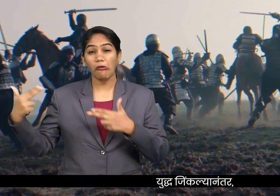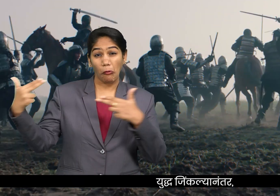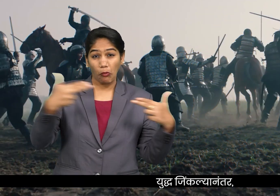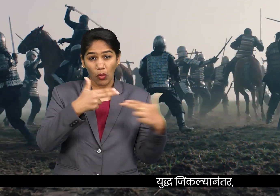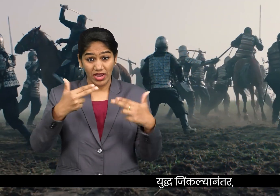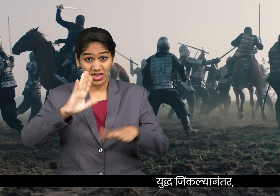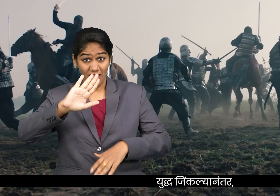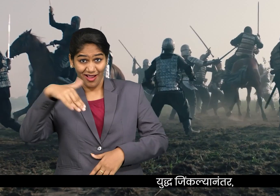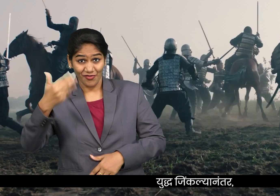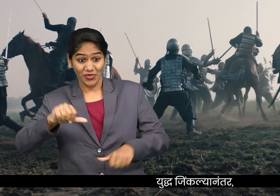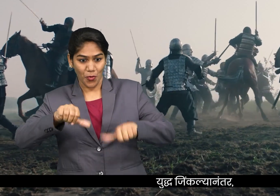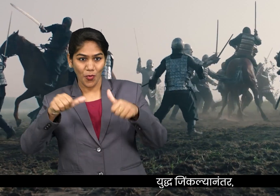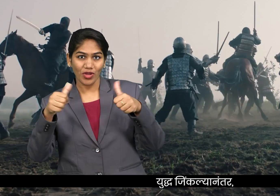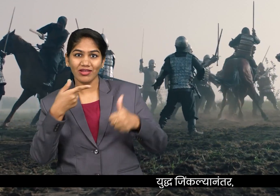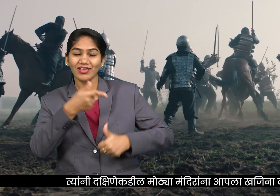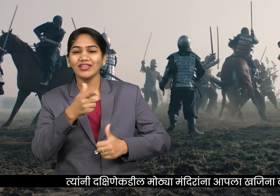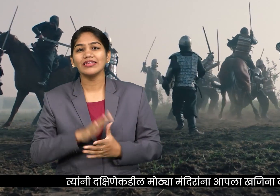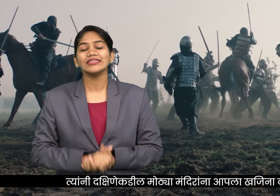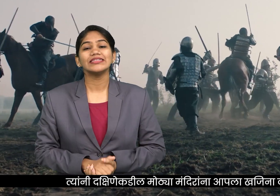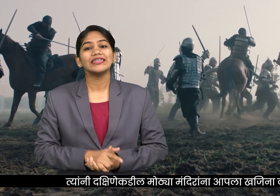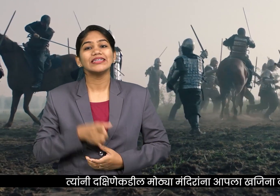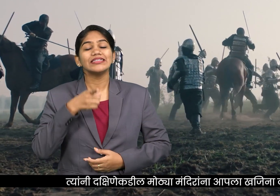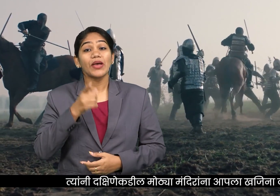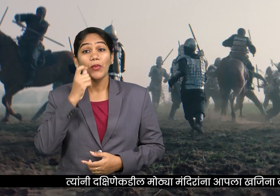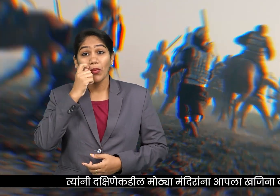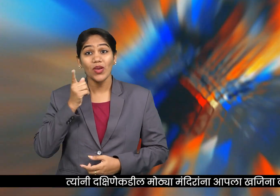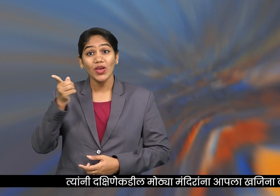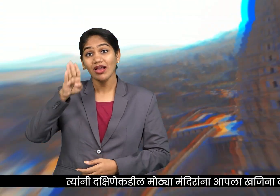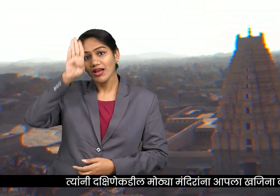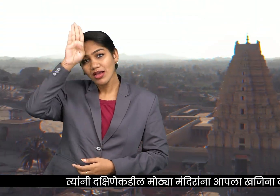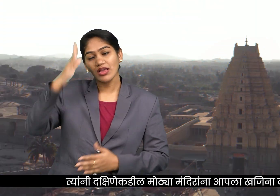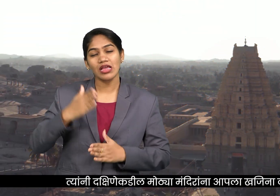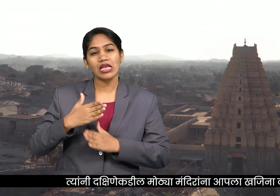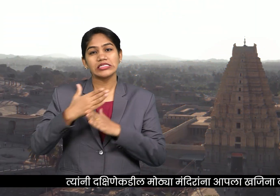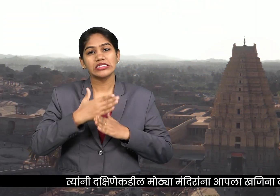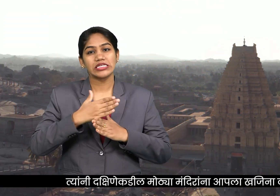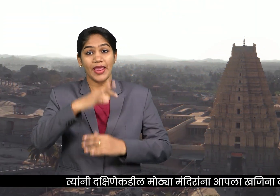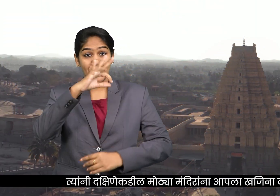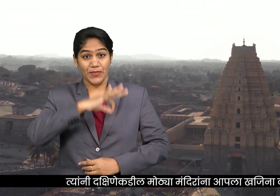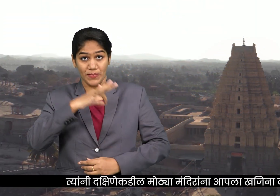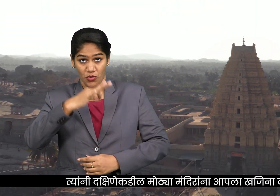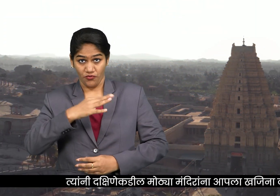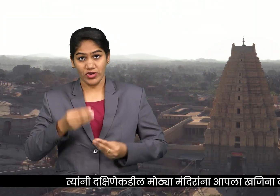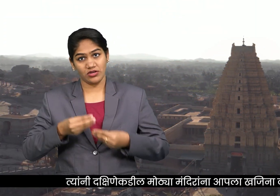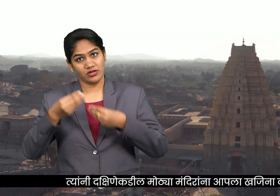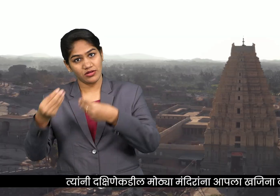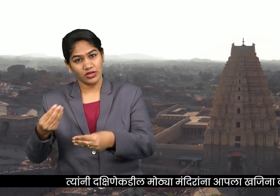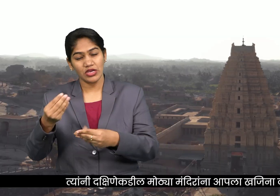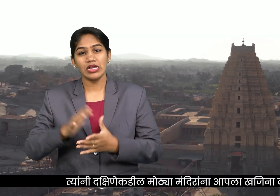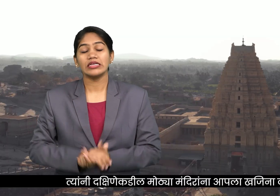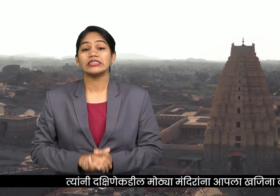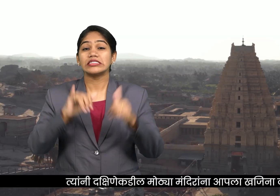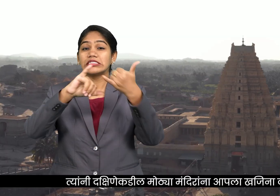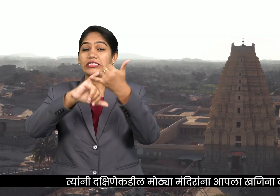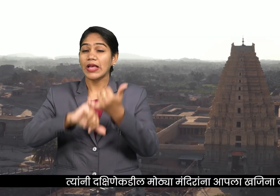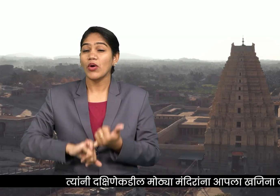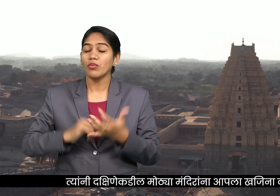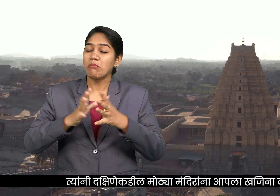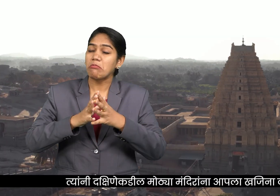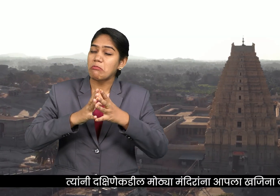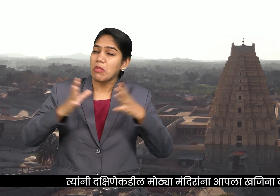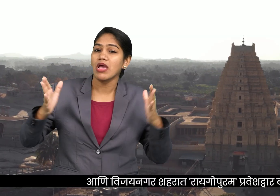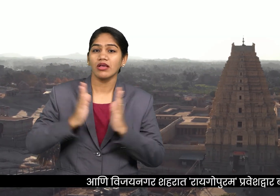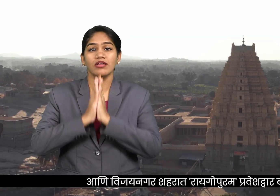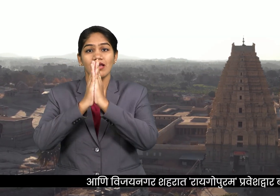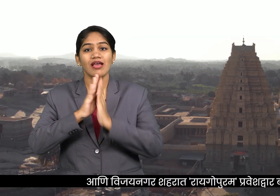युद्ध जिंकल्यानंतर त्यांनी दक्षिणेकडील मोठ्या मंदिरांनी आपला खजिना